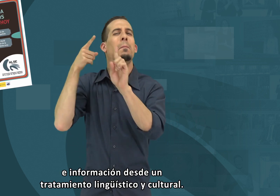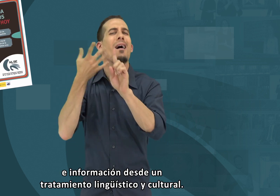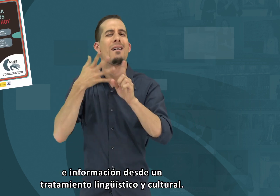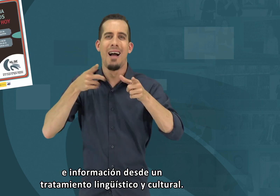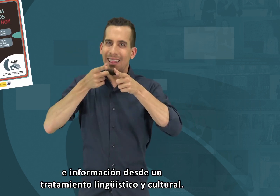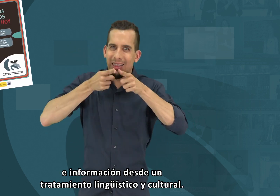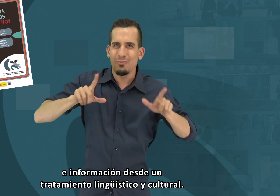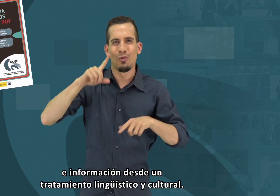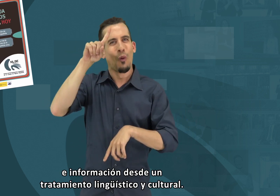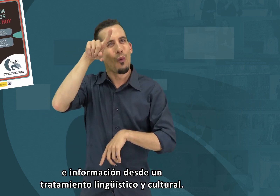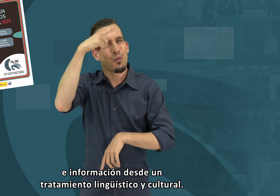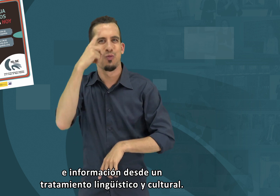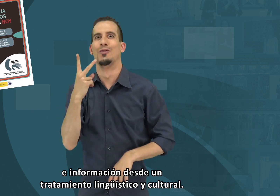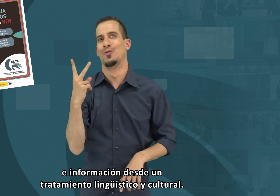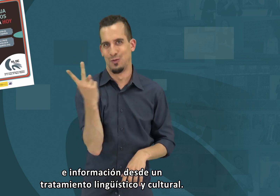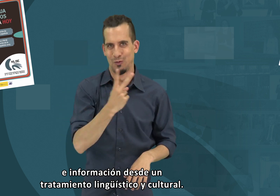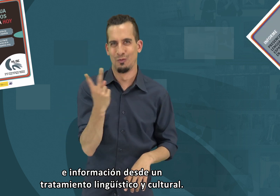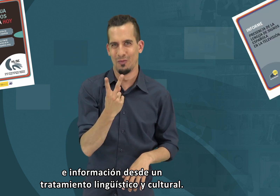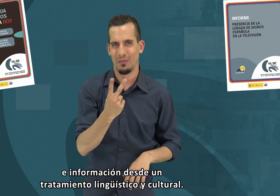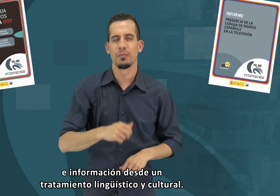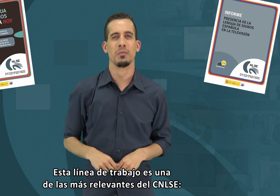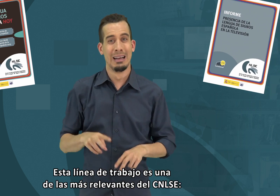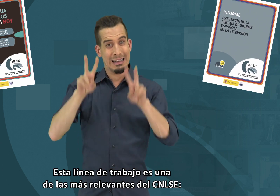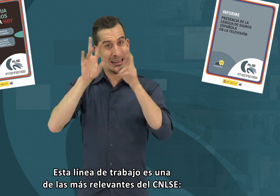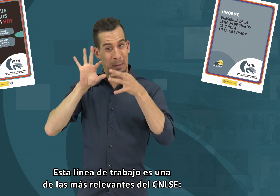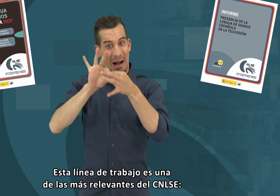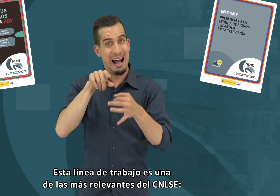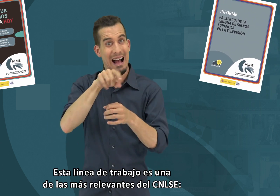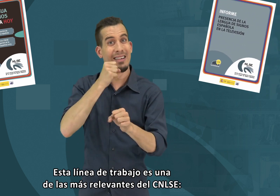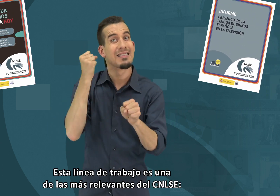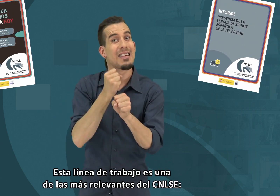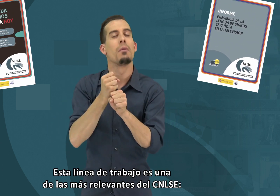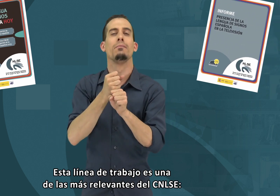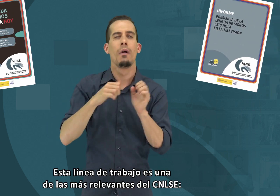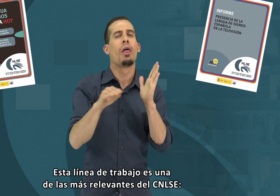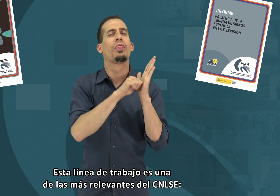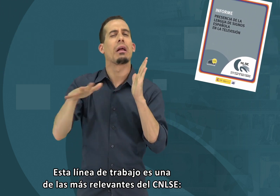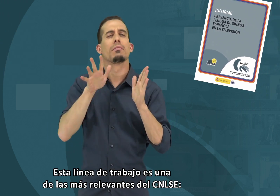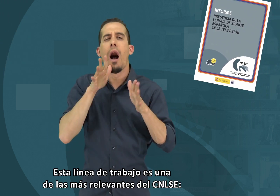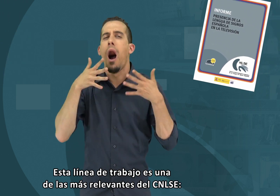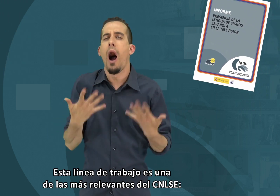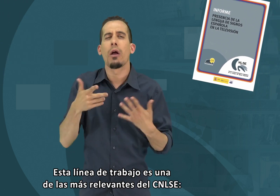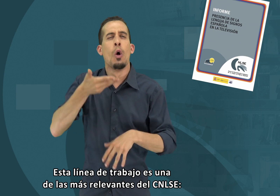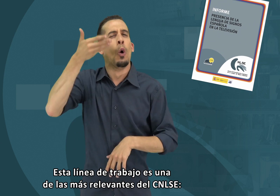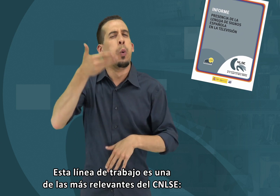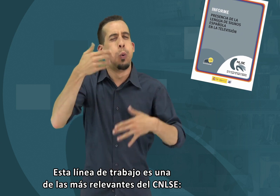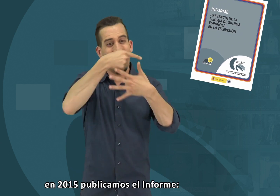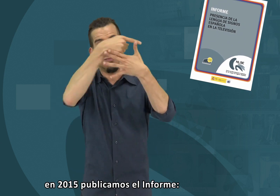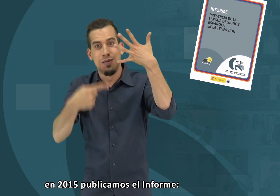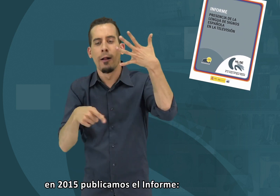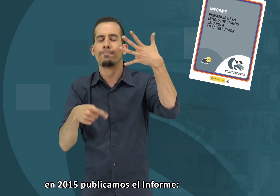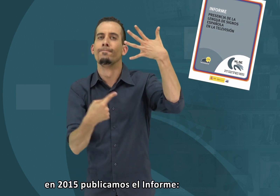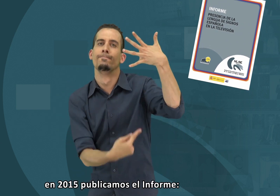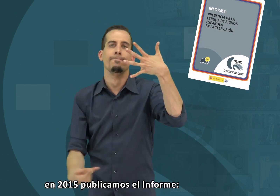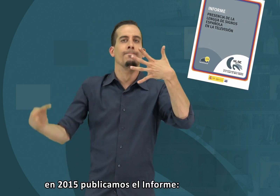e información, desde un tratamiento lingüístico y cultural. Esta línea de trabajo es una de las más relevantes